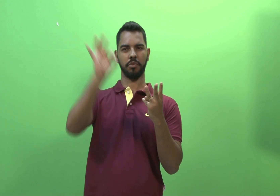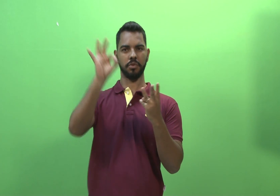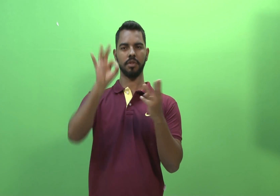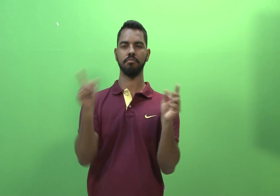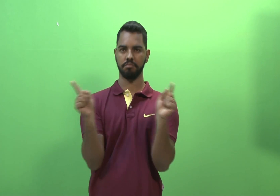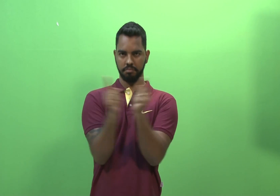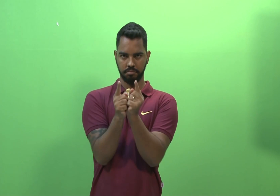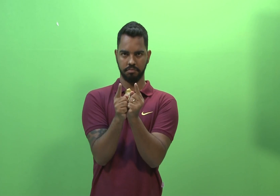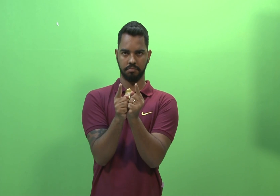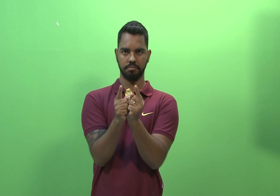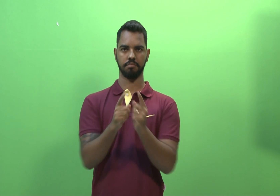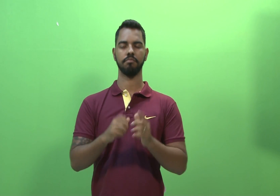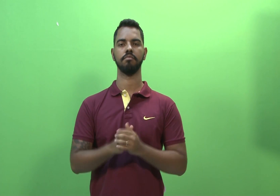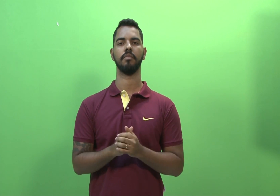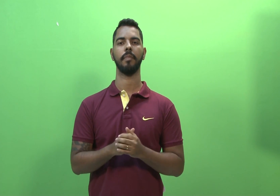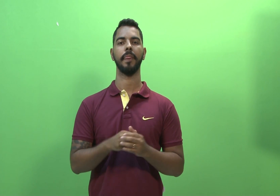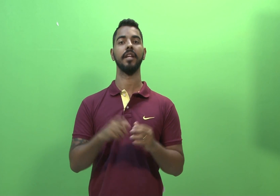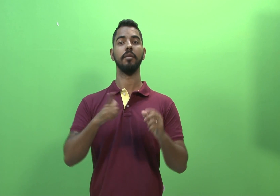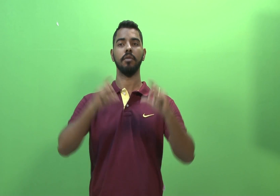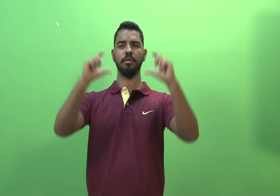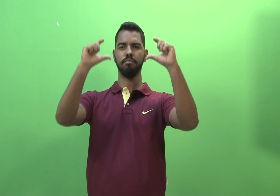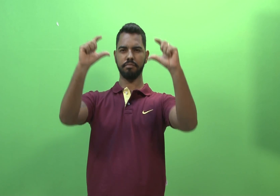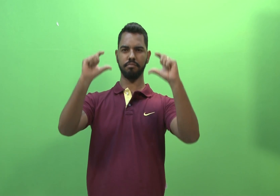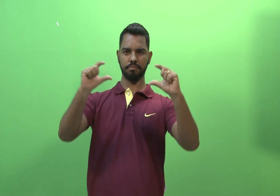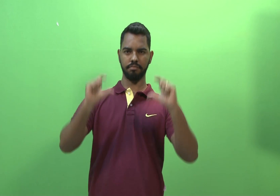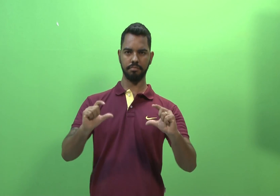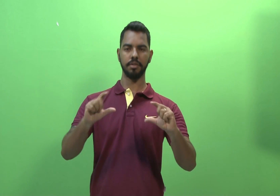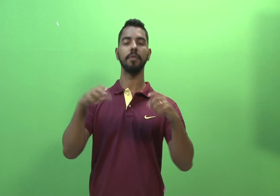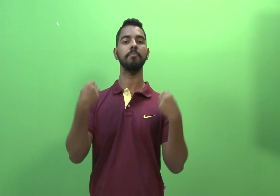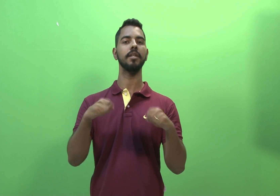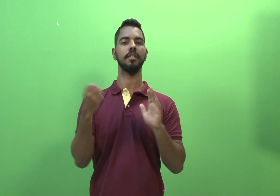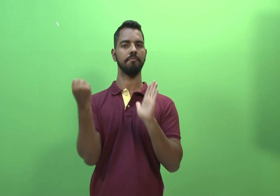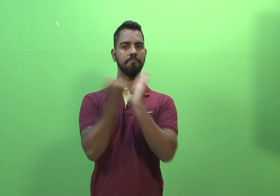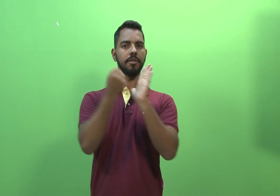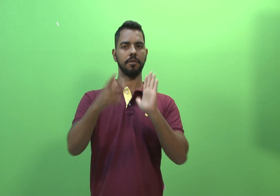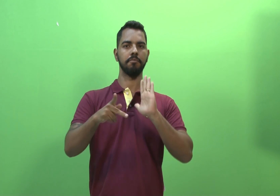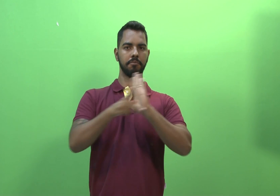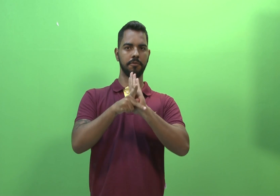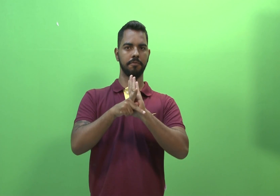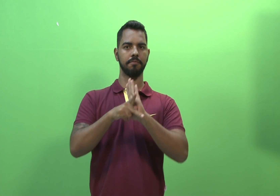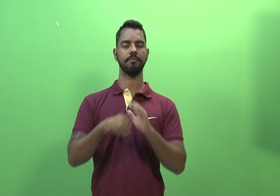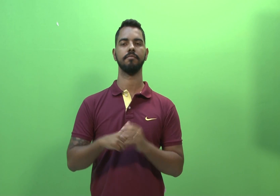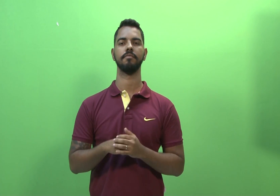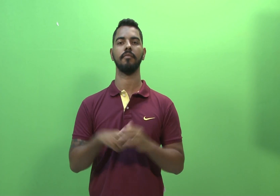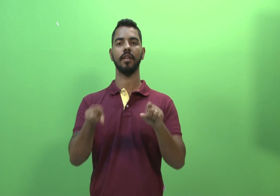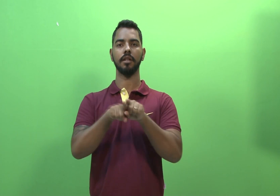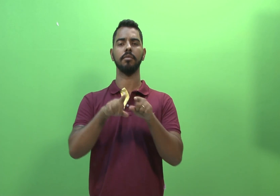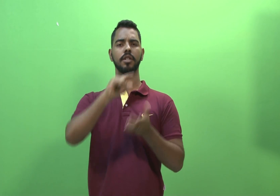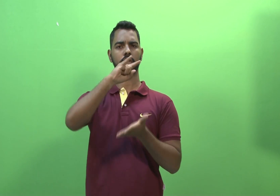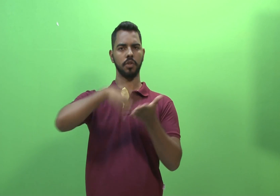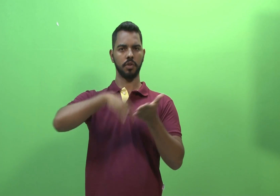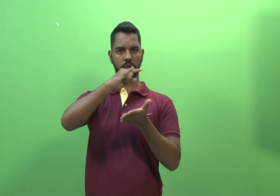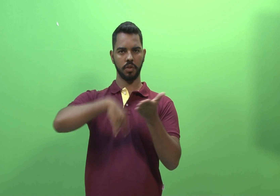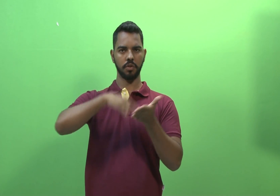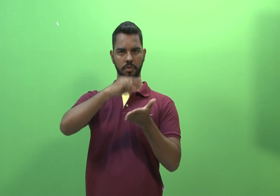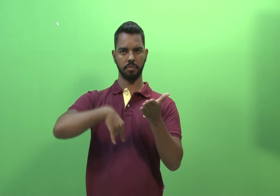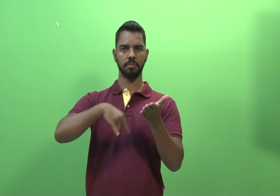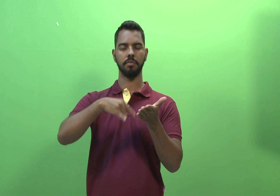parágrafos numerados, use o símbolo do parágrafo. Na escrita de documentos, usa-se espaçamento 1,5 ou 2 para